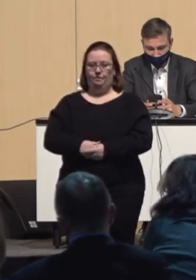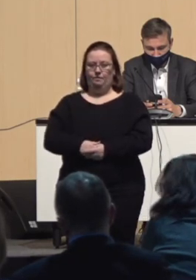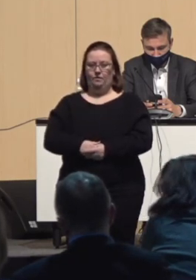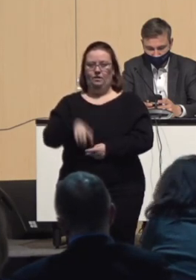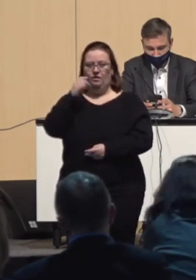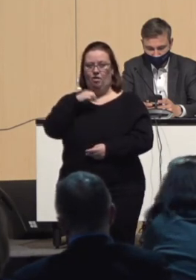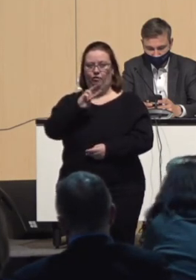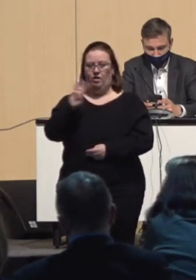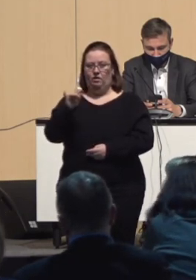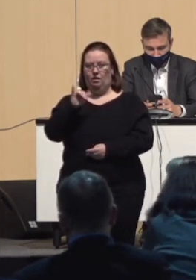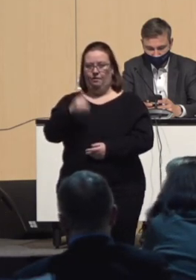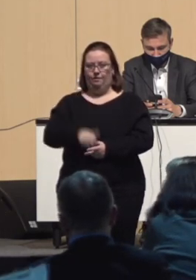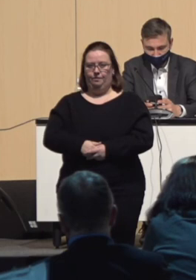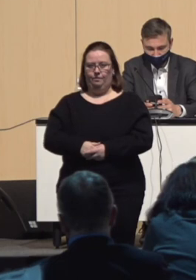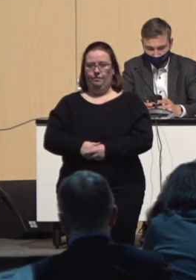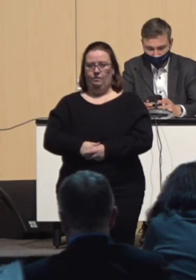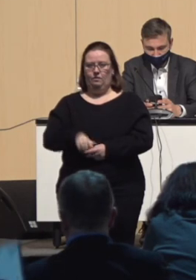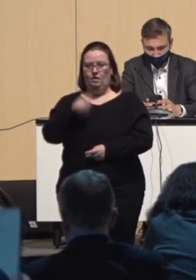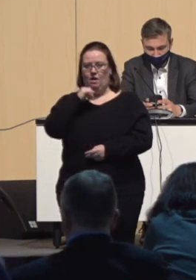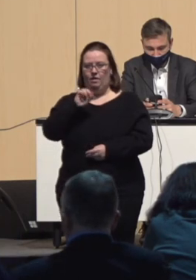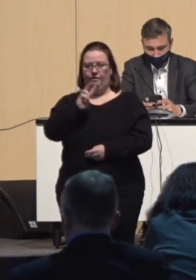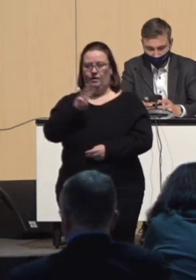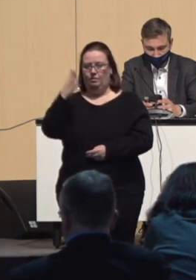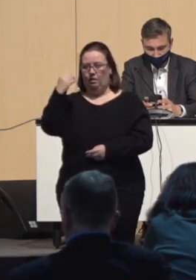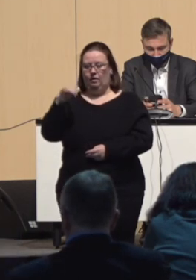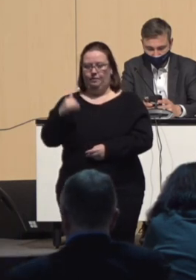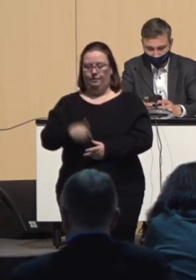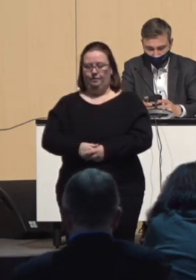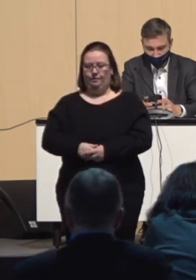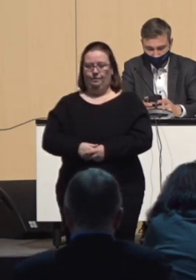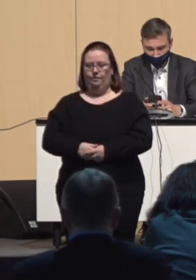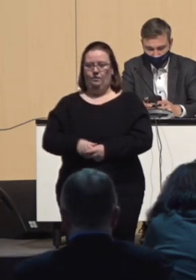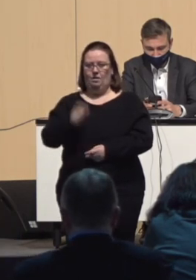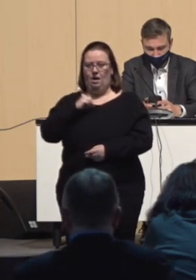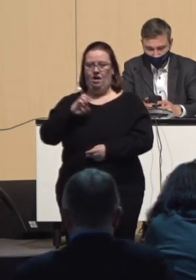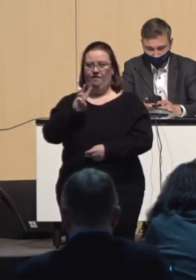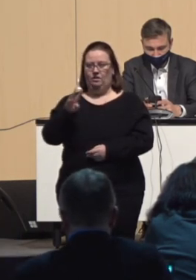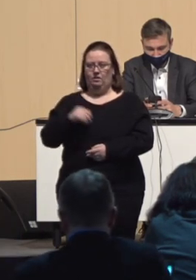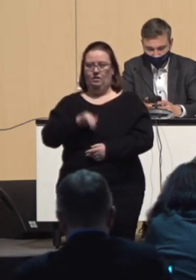Frau Wendt, Herr Wiedemann, Herr Wirz,